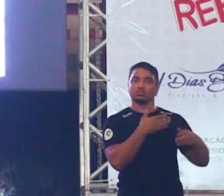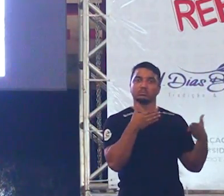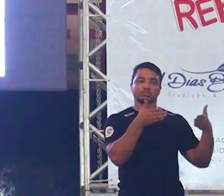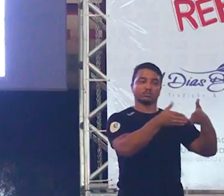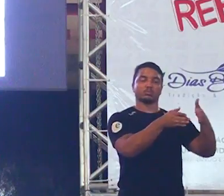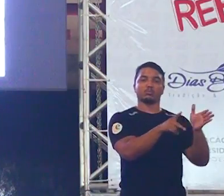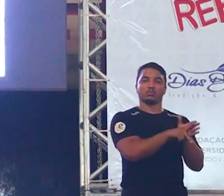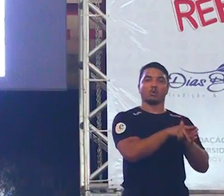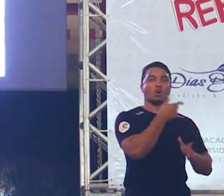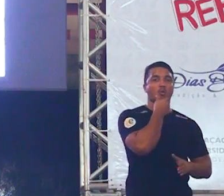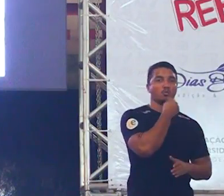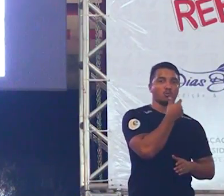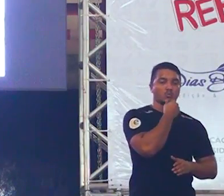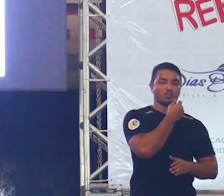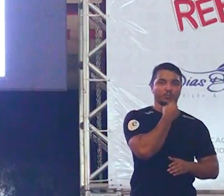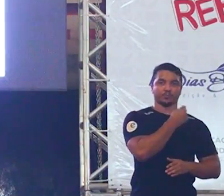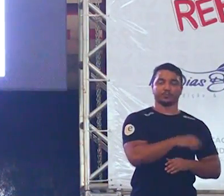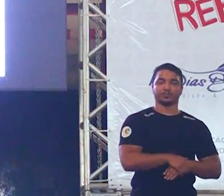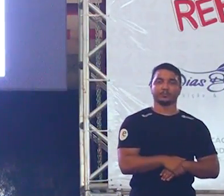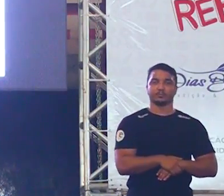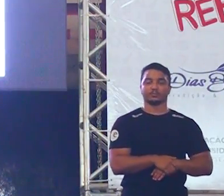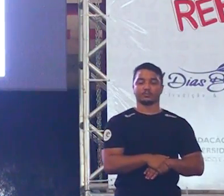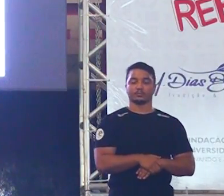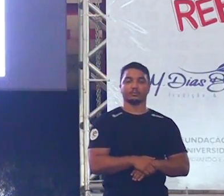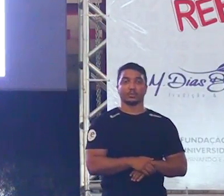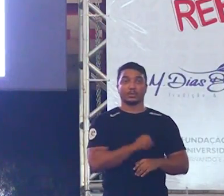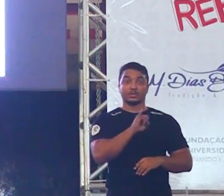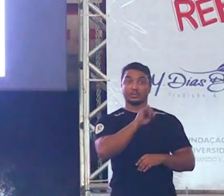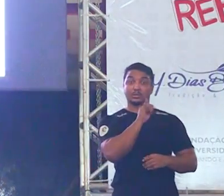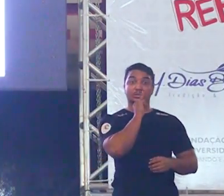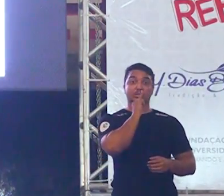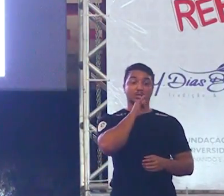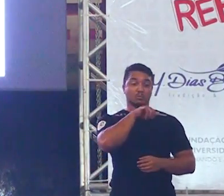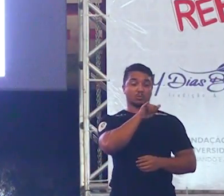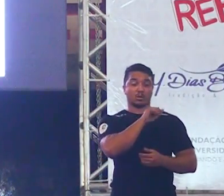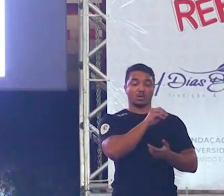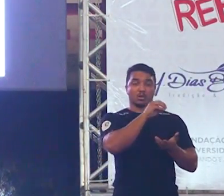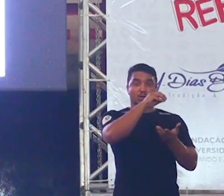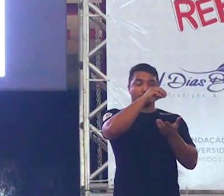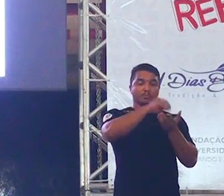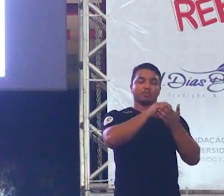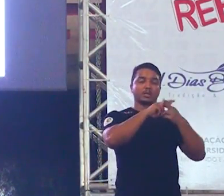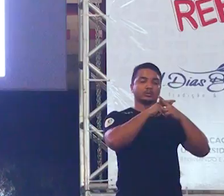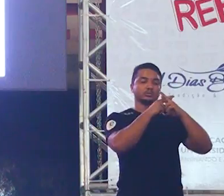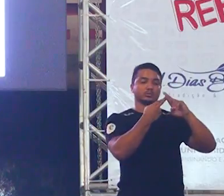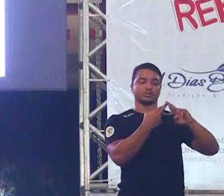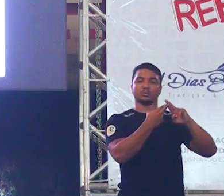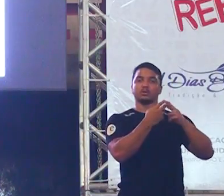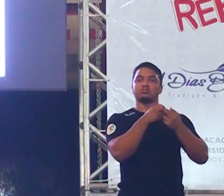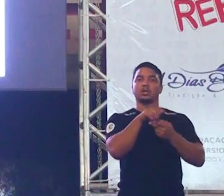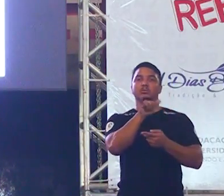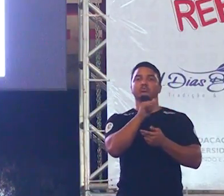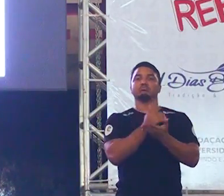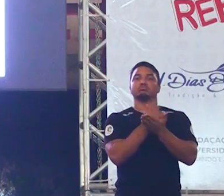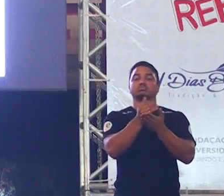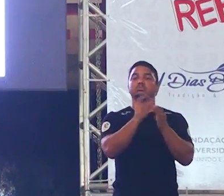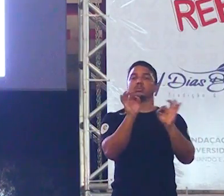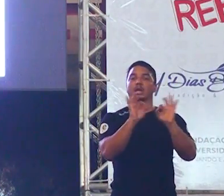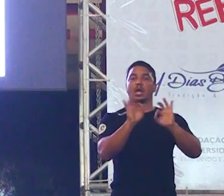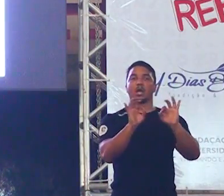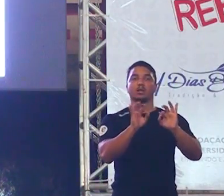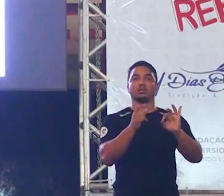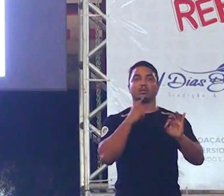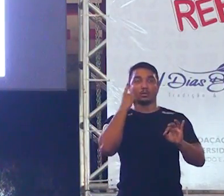o sexo masculino. A não presença desse gene, ou então a não expressão desse